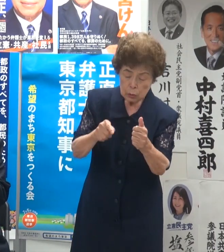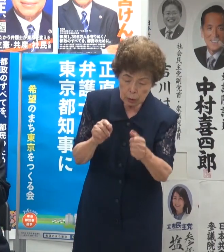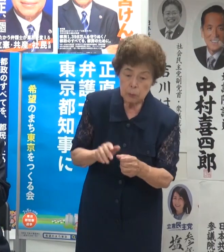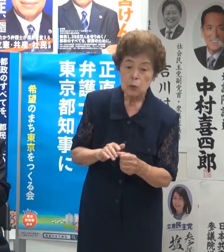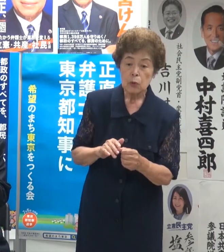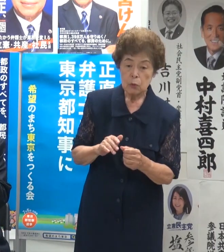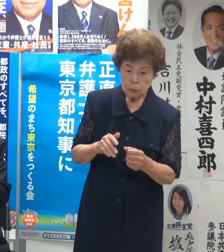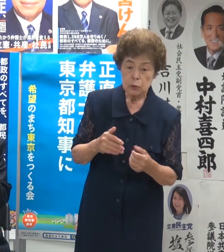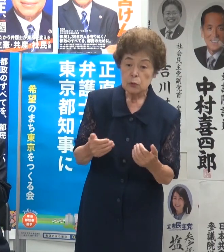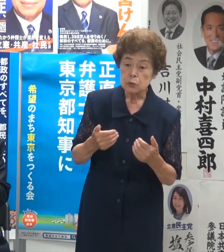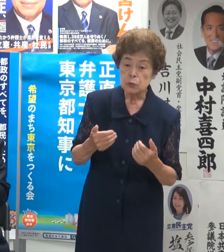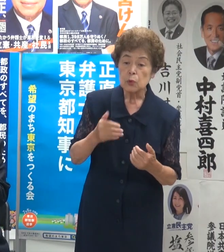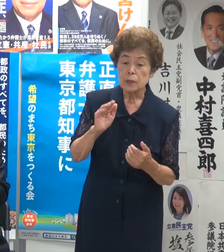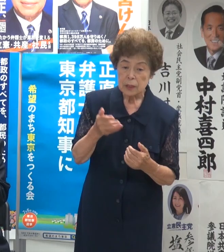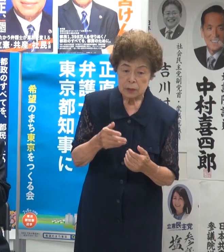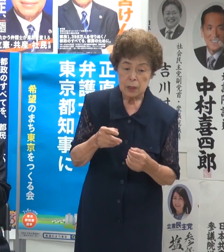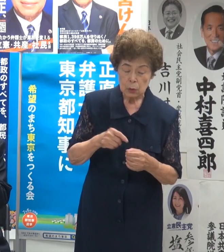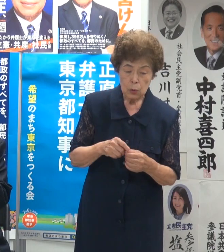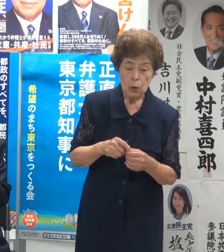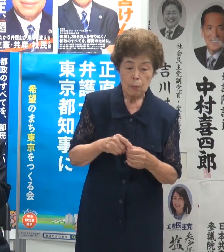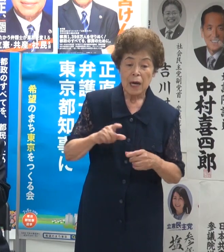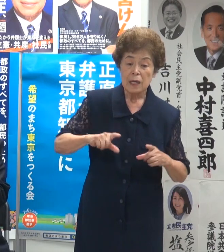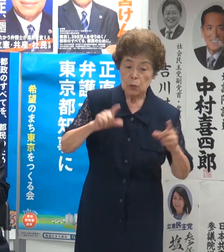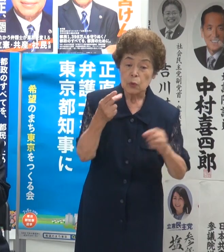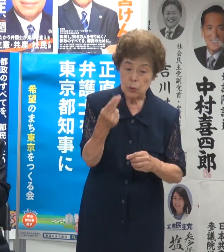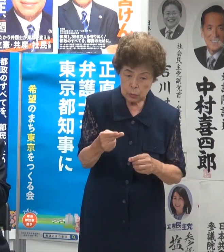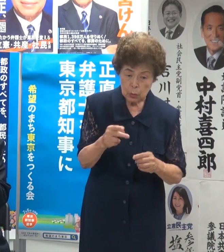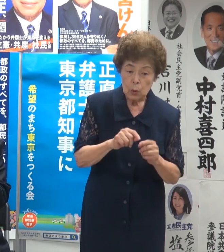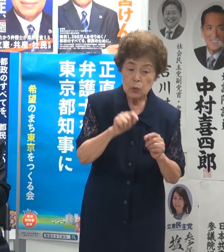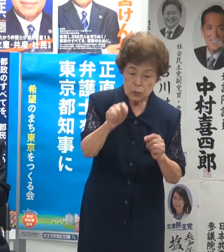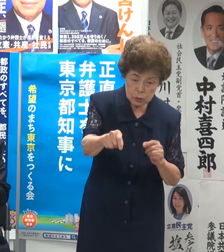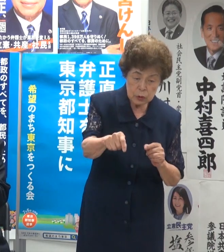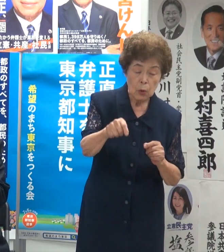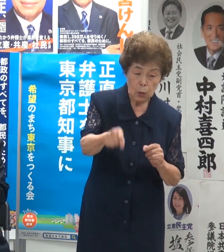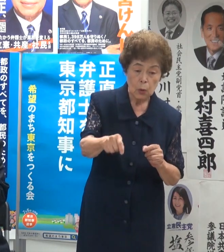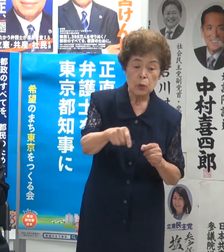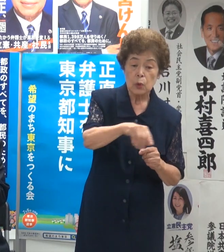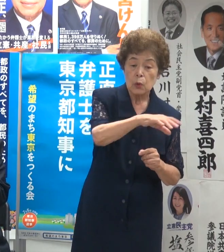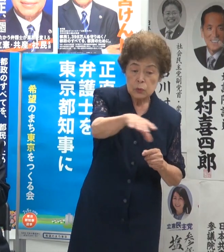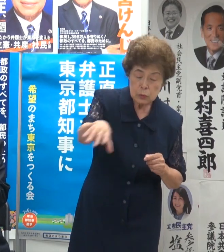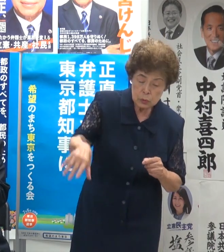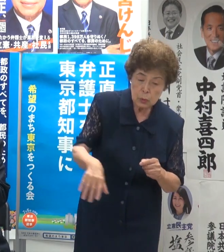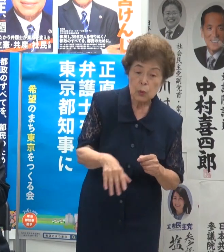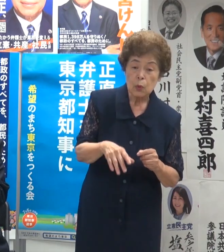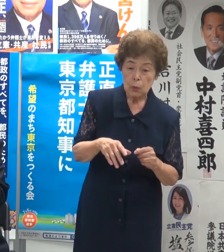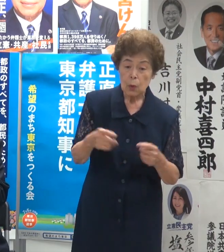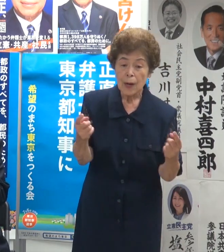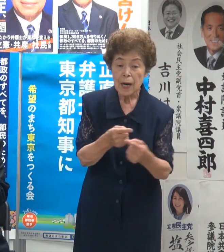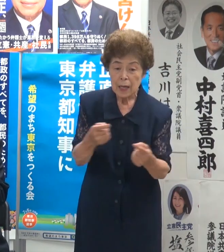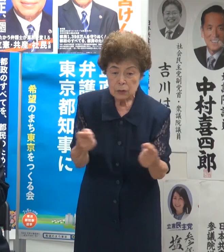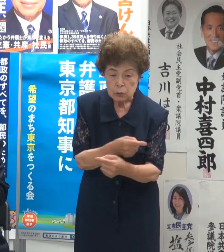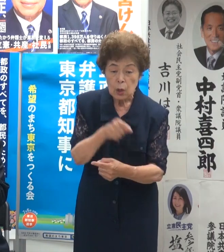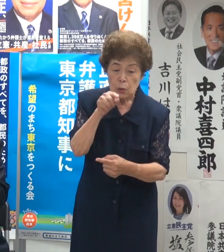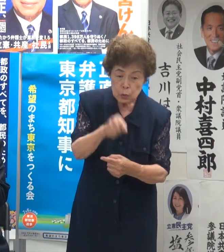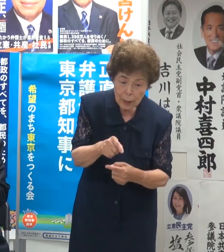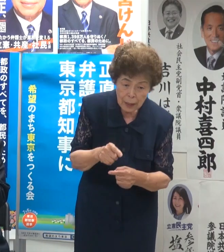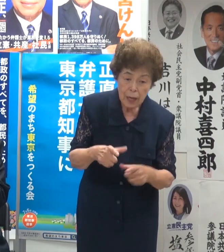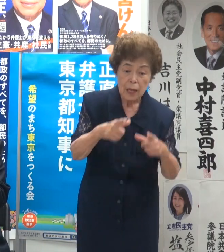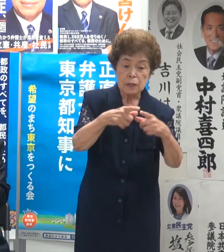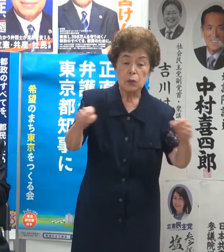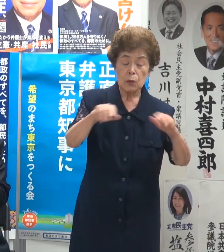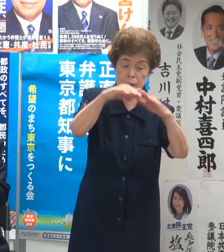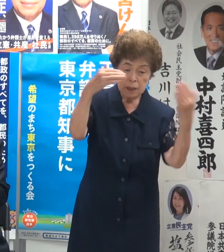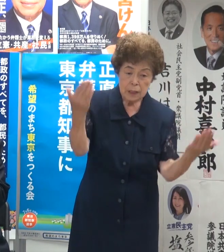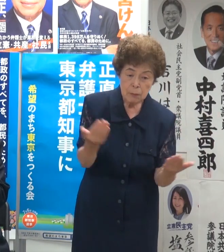治をきちっと変えていくっていうことが日本の政治全体の改革につながるんじゃないかと思ってますので、